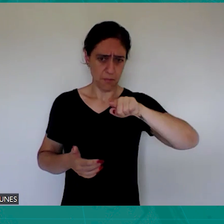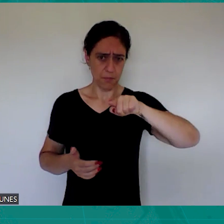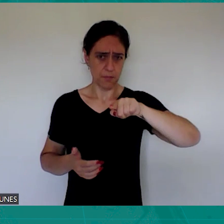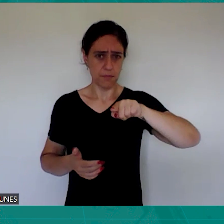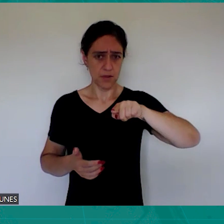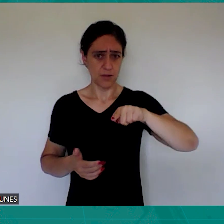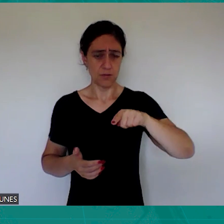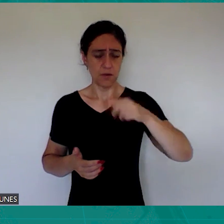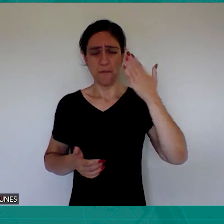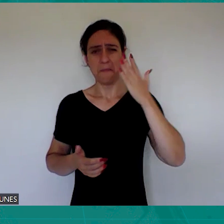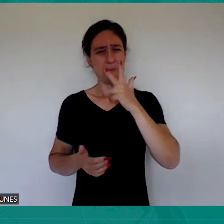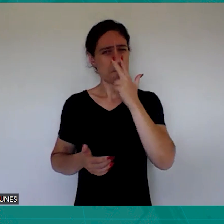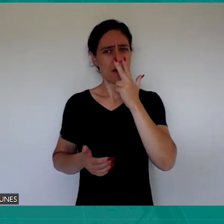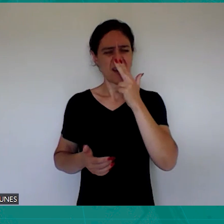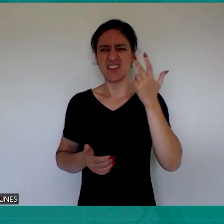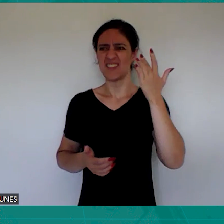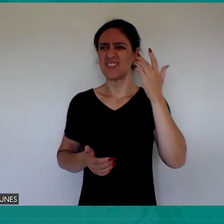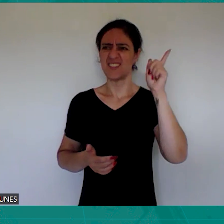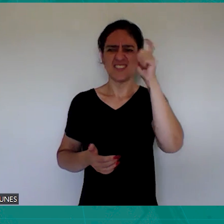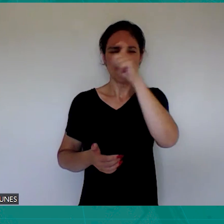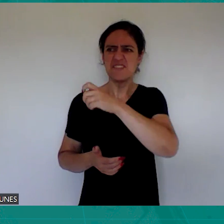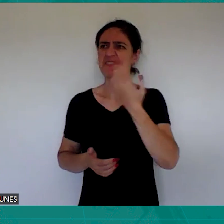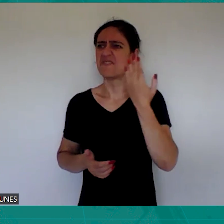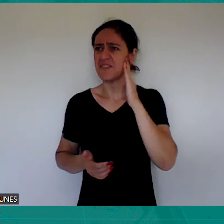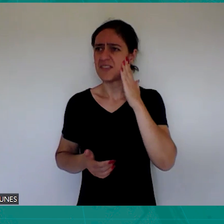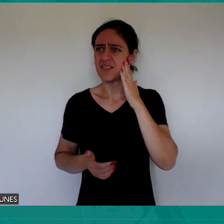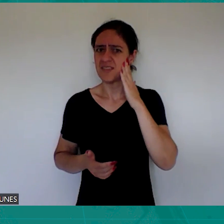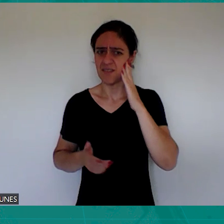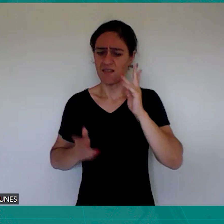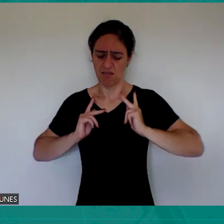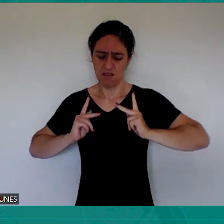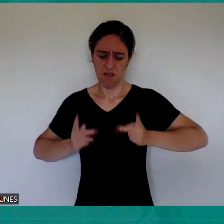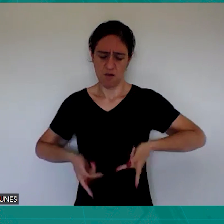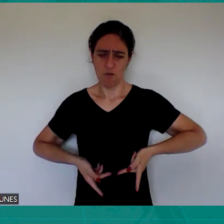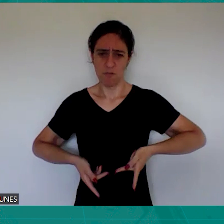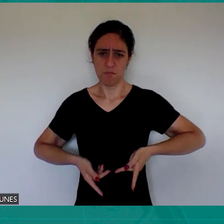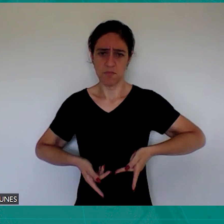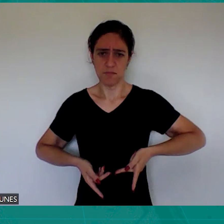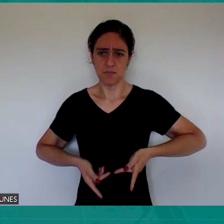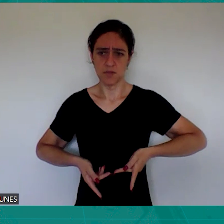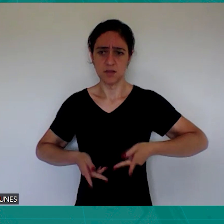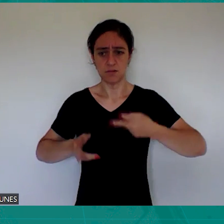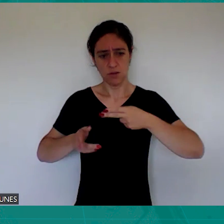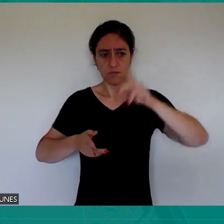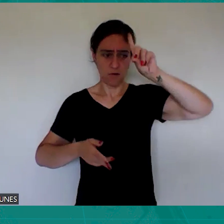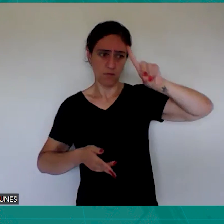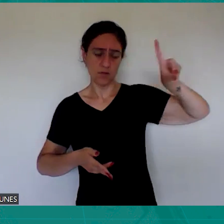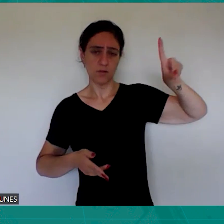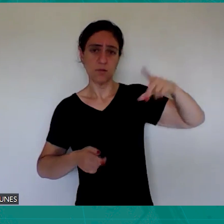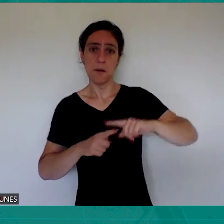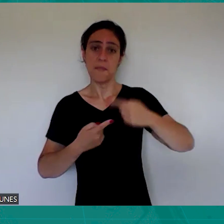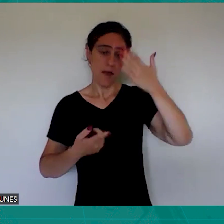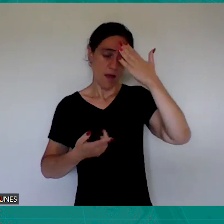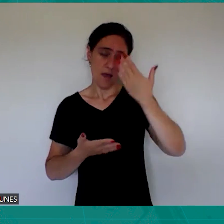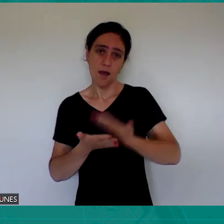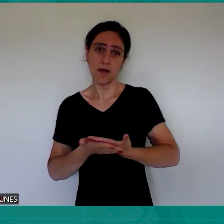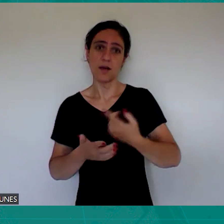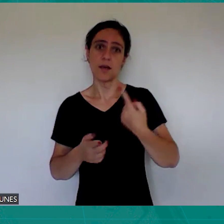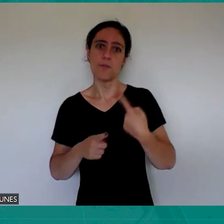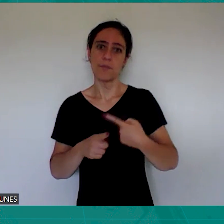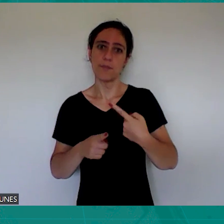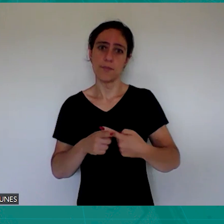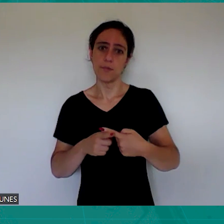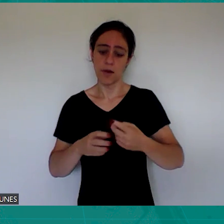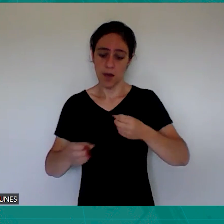difícil crer que um homem pode ser, né, o enviado de Deus, que fala a palavra de Deus, mas creia, pelo menos pelas obras